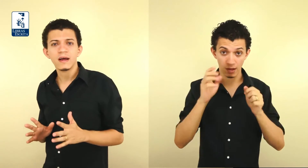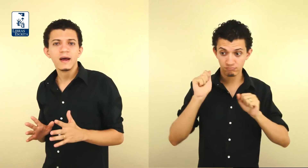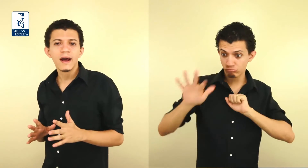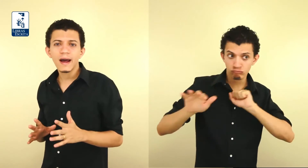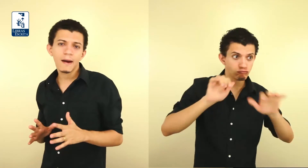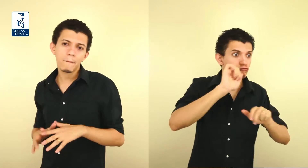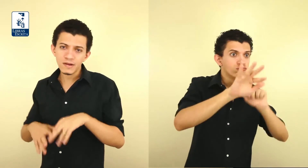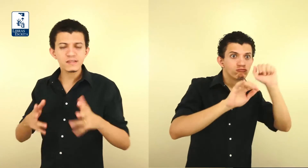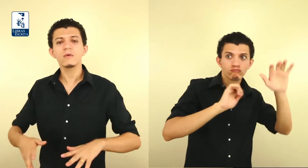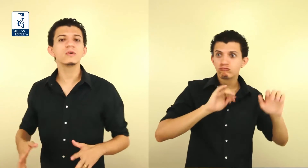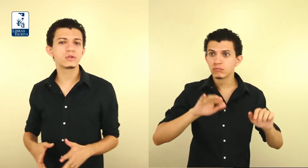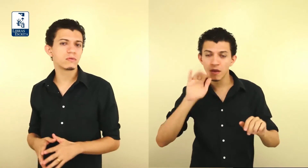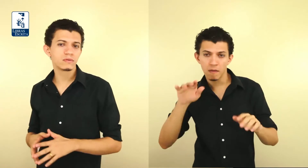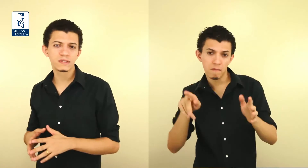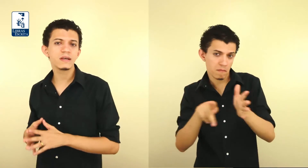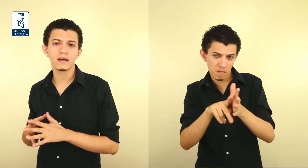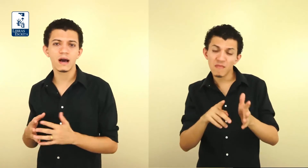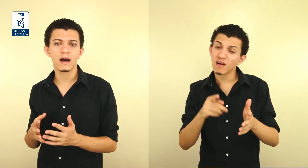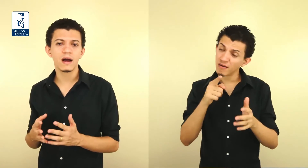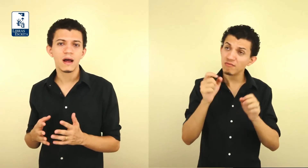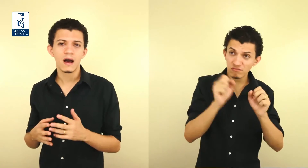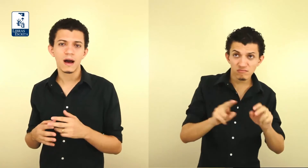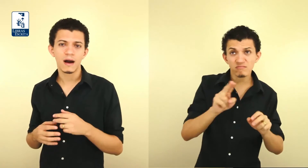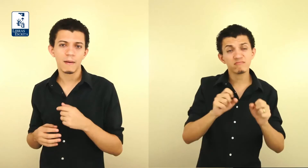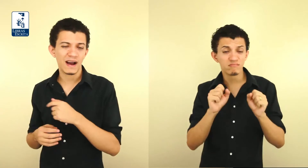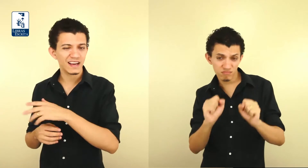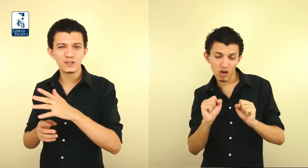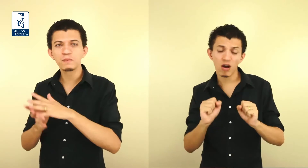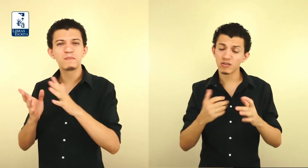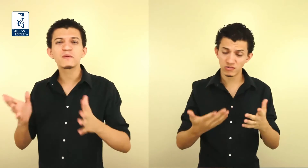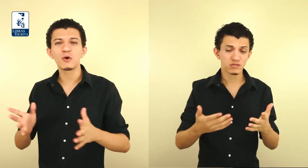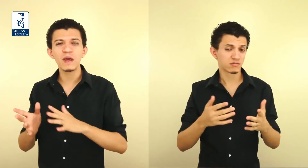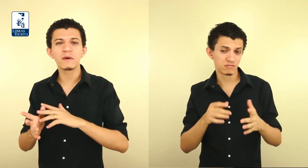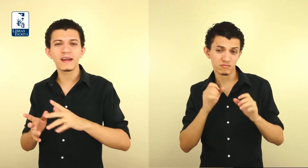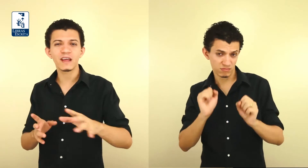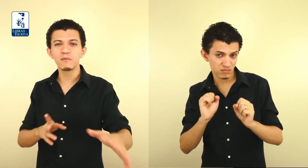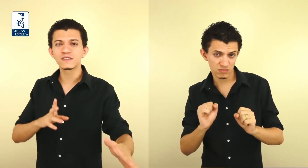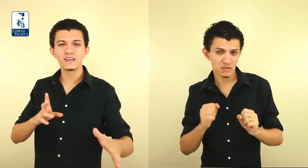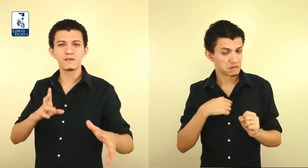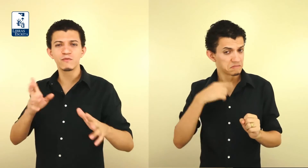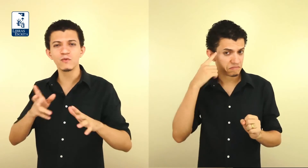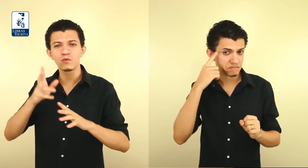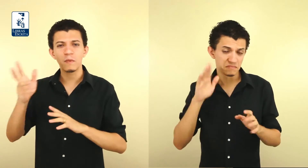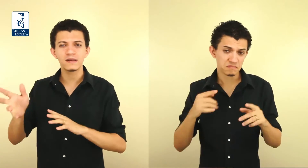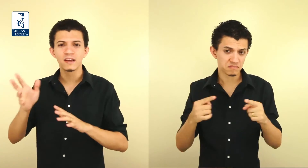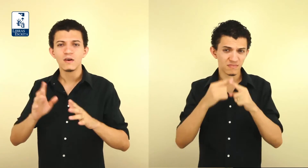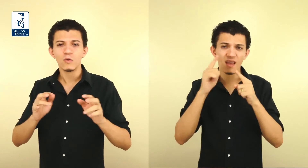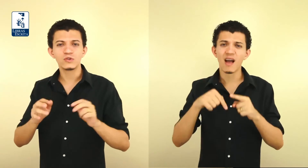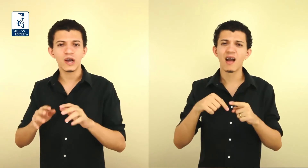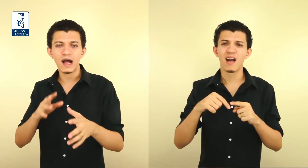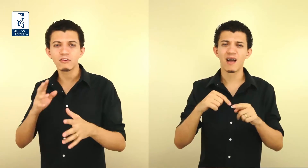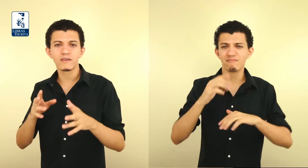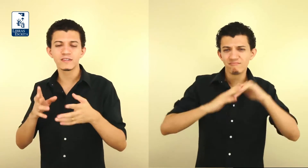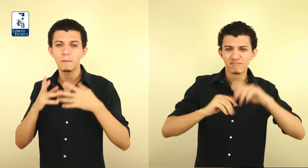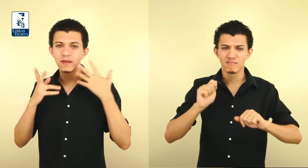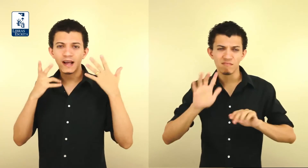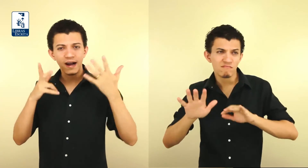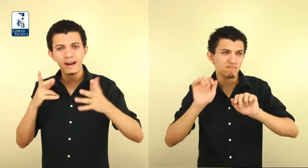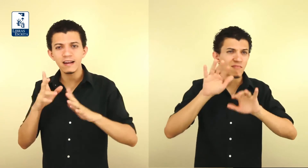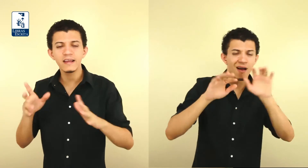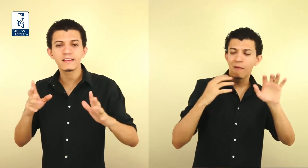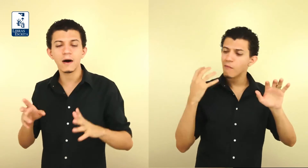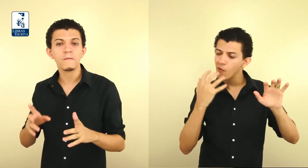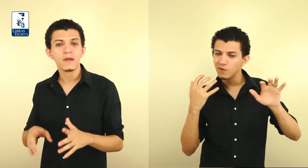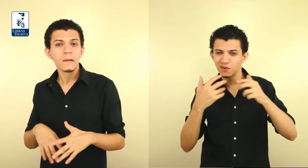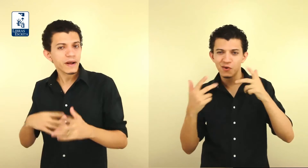dita, pode ser útil, sim, aquele tipo de pantomima, né, tem a musiquinha de fundo, mas um teatro em que você pinta a